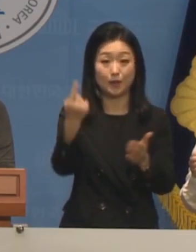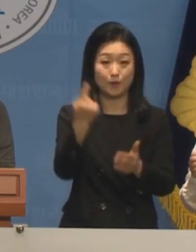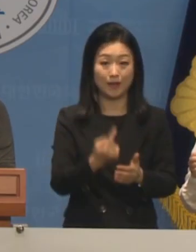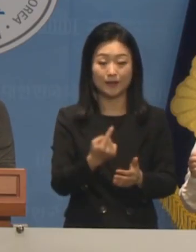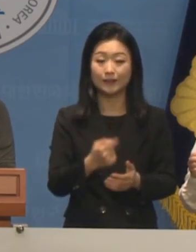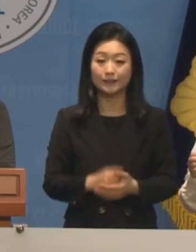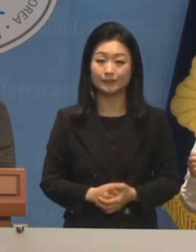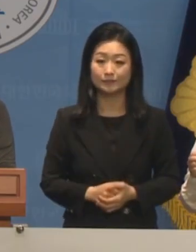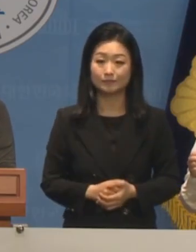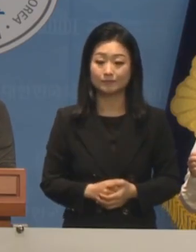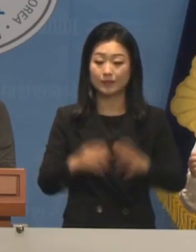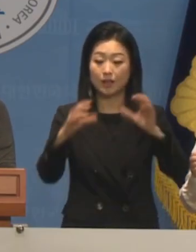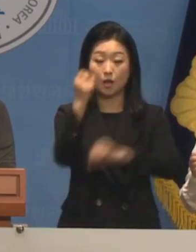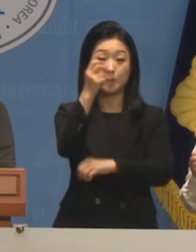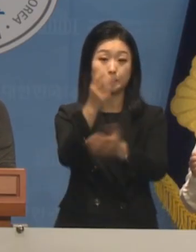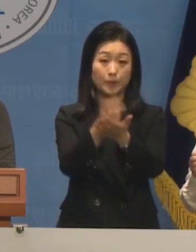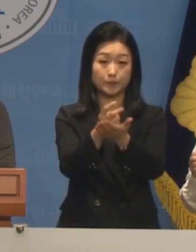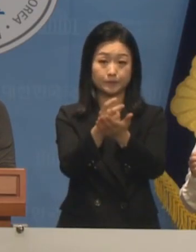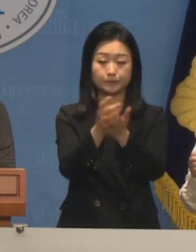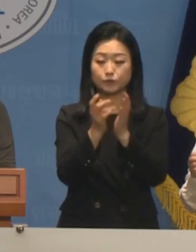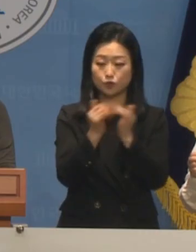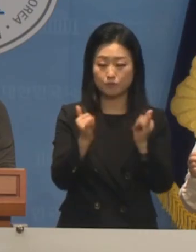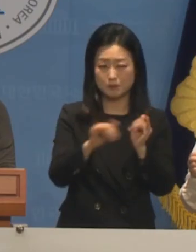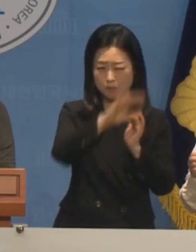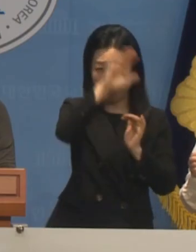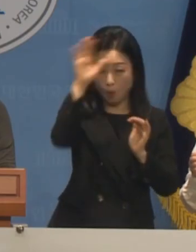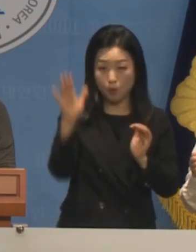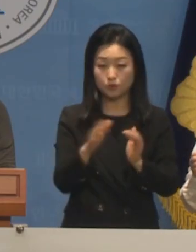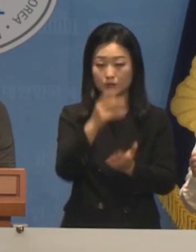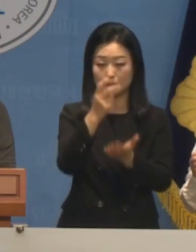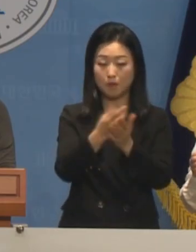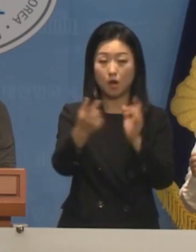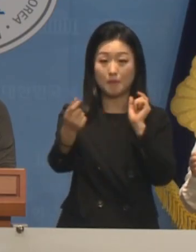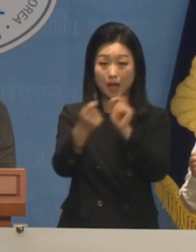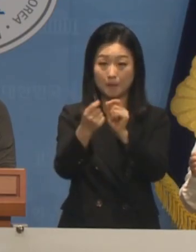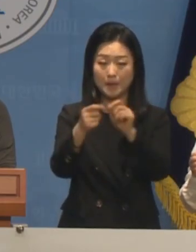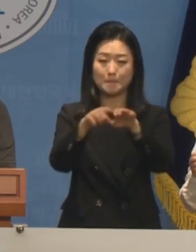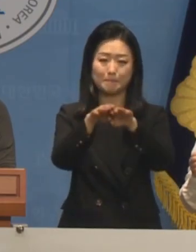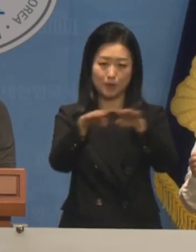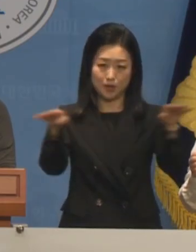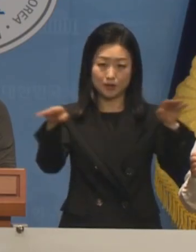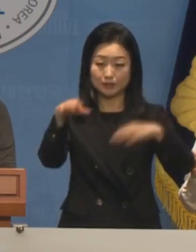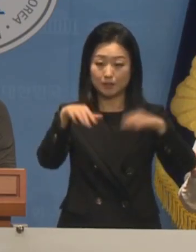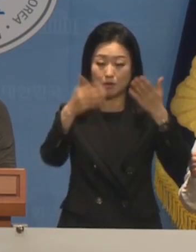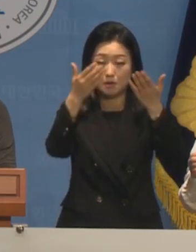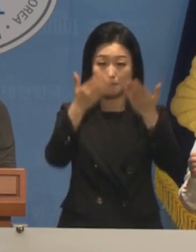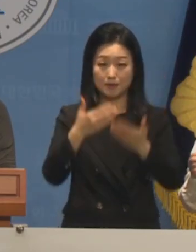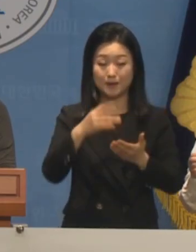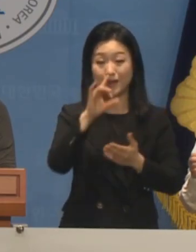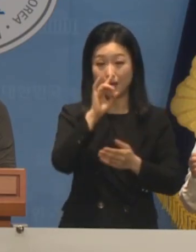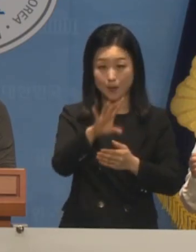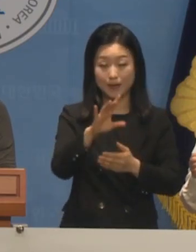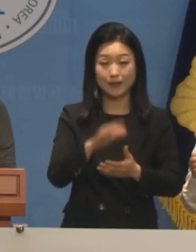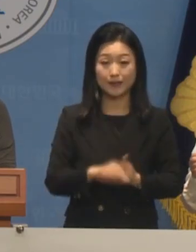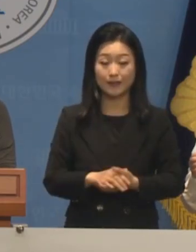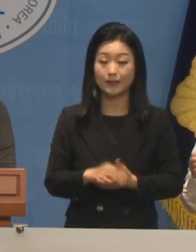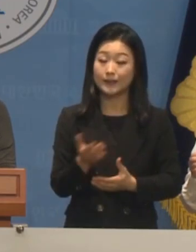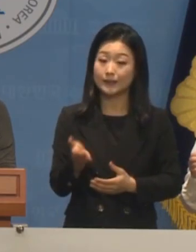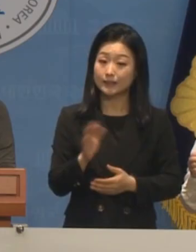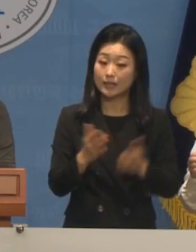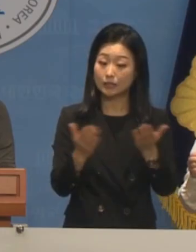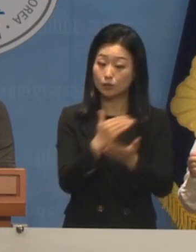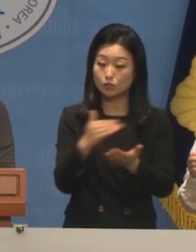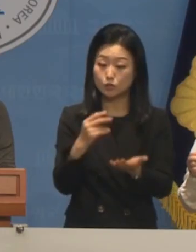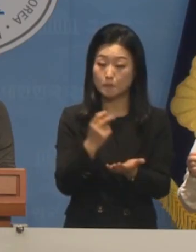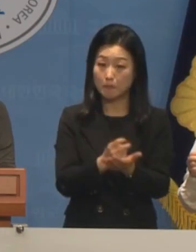것입니다 헌법에서 모든 국민은 법 앞에 평등하고 차별받지 않는다고 규정하고 있지만 근로